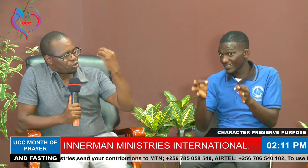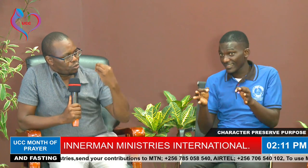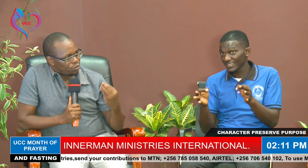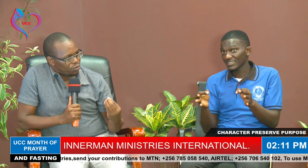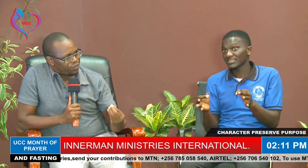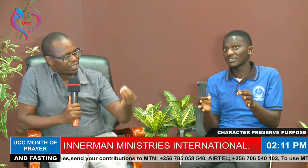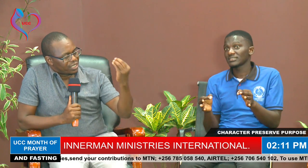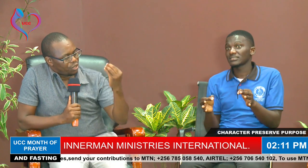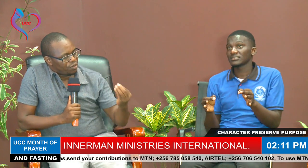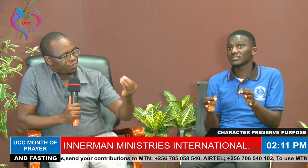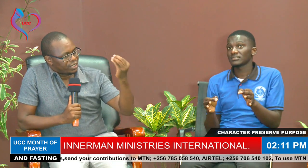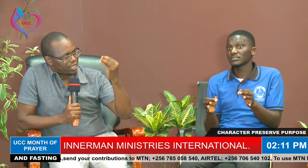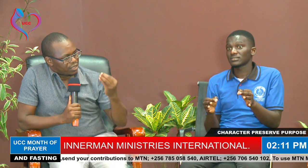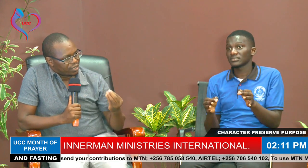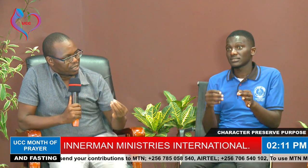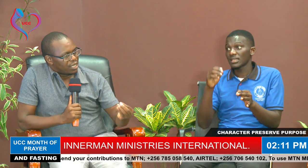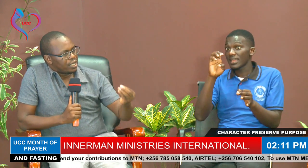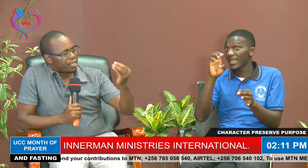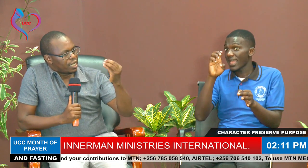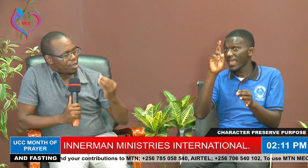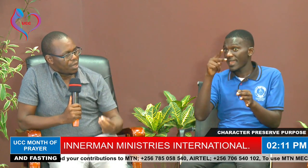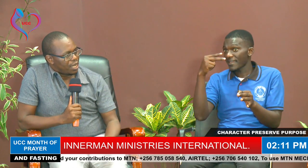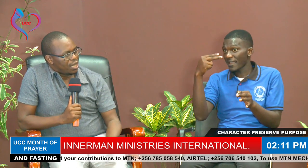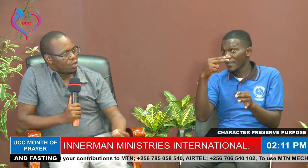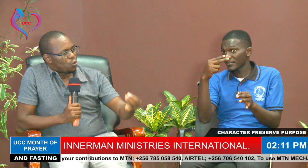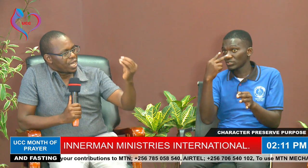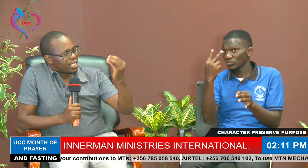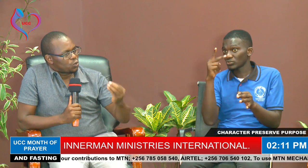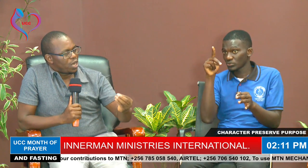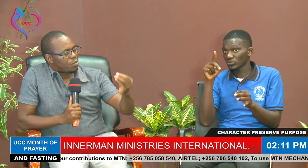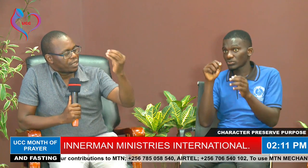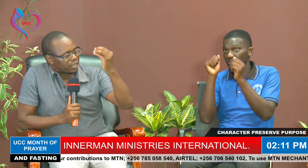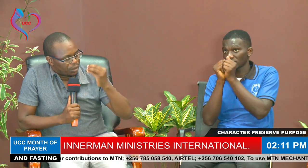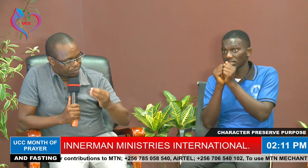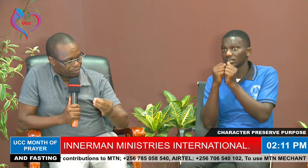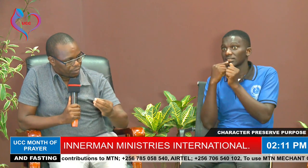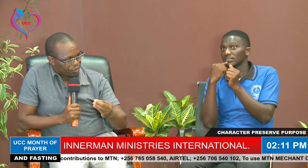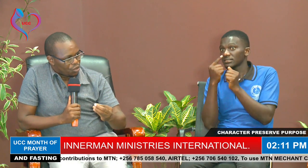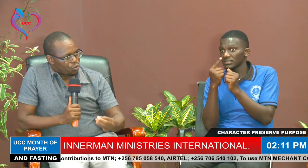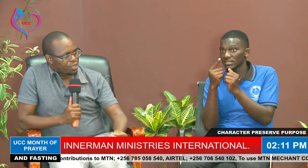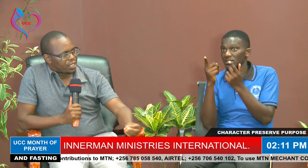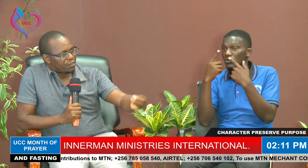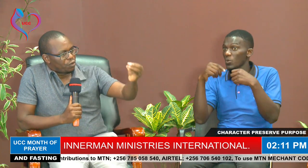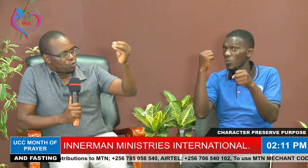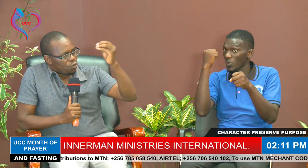2, verse 10 of Ephesians, egamba, we are his workmanship, created for good